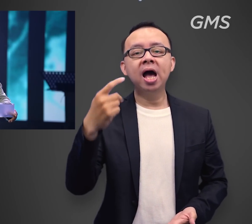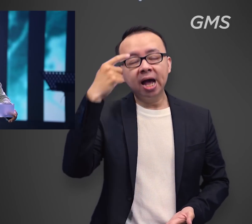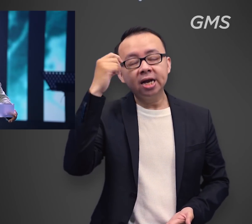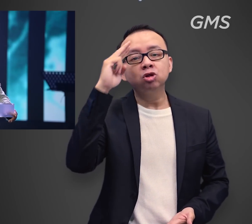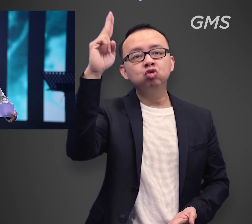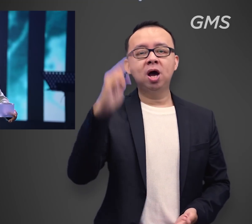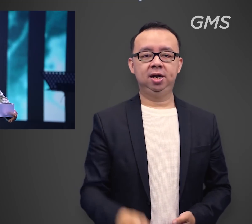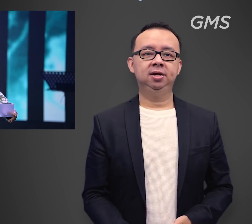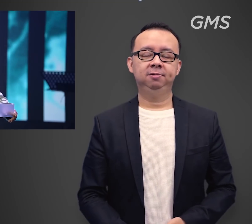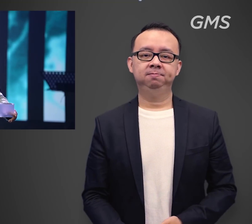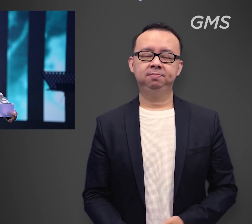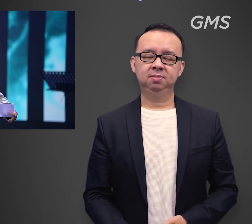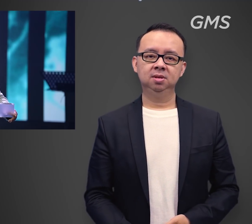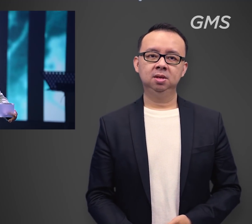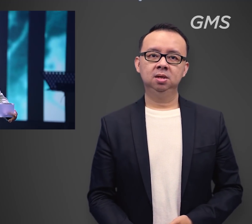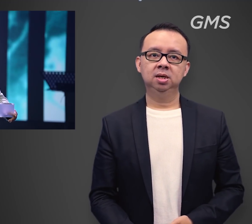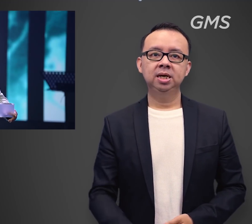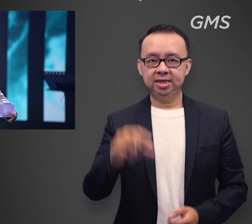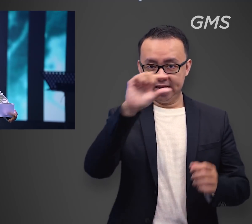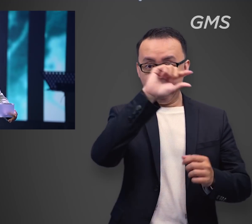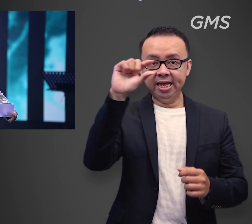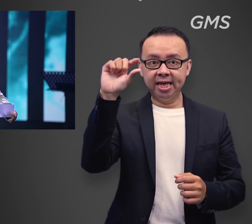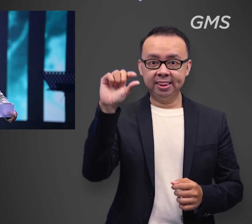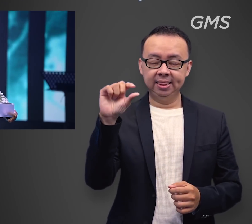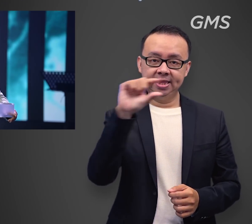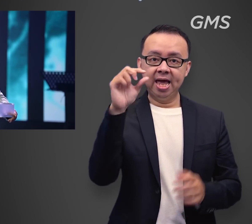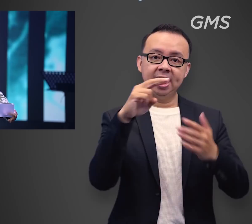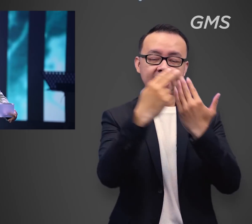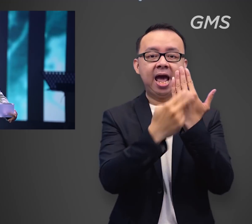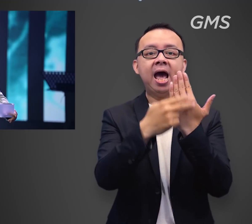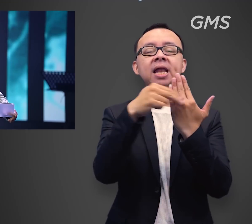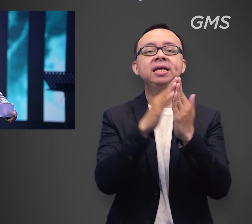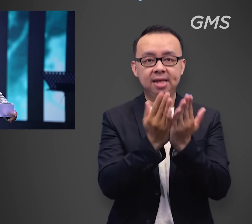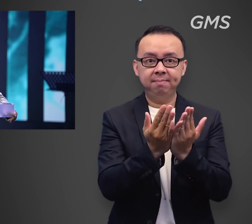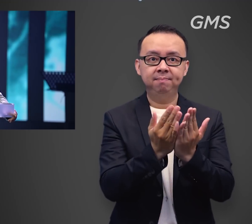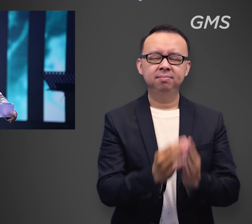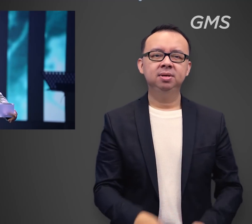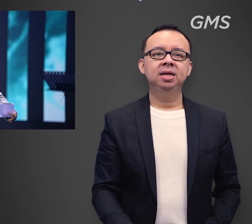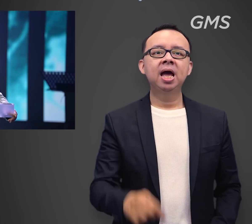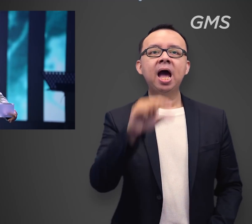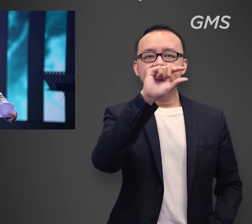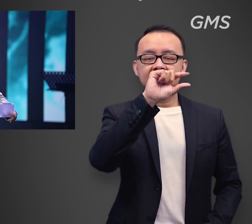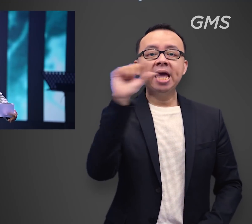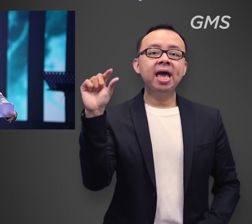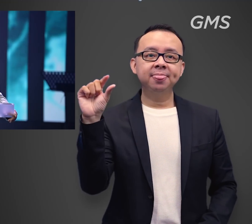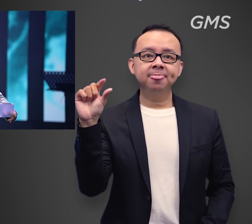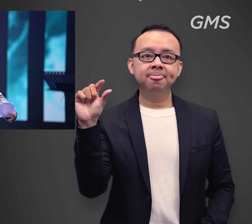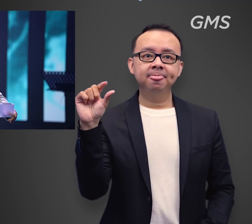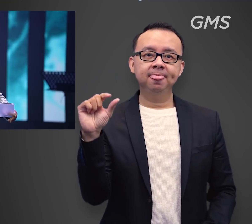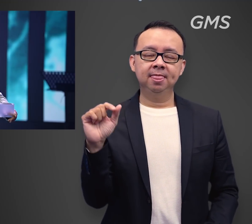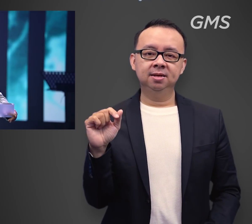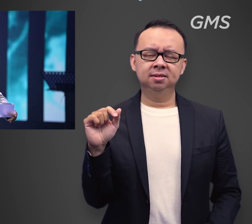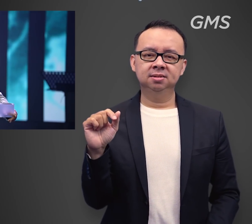yang tertindas. Ya ayat yang ke berapa tadi? Ayat yang ke